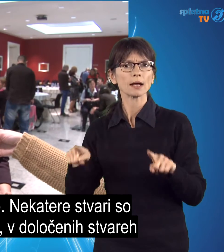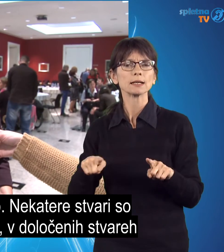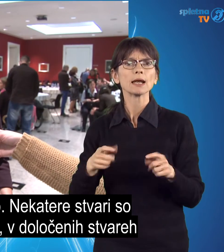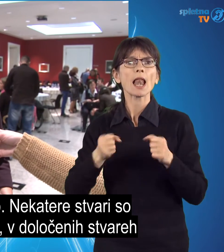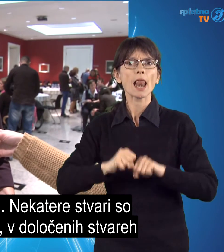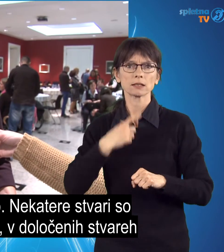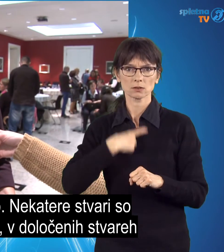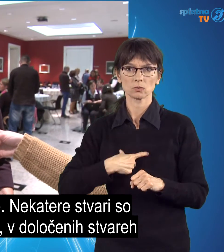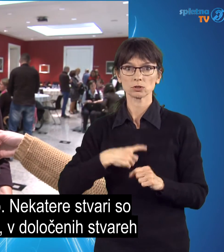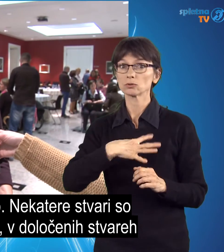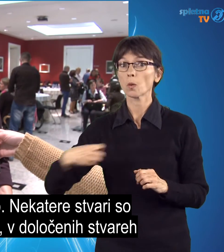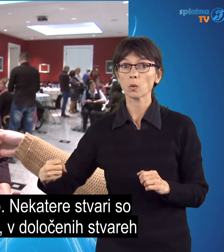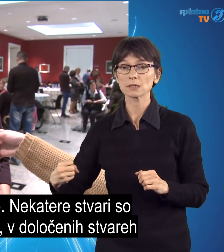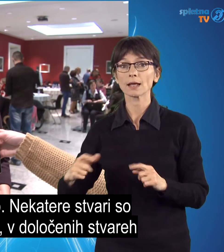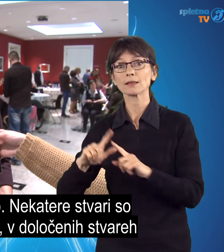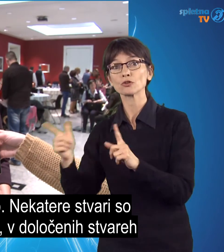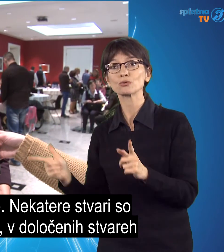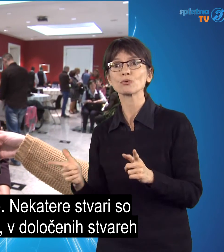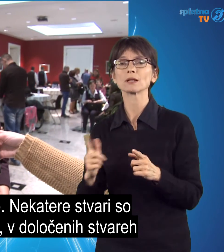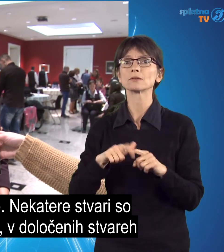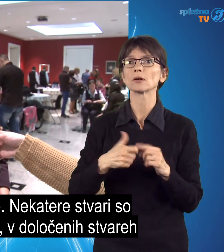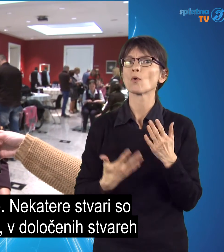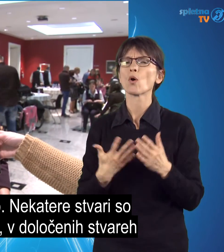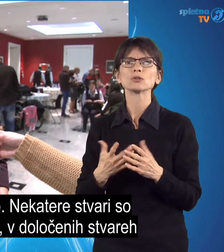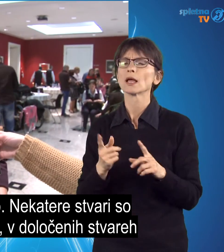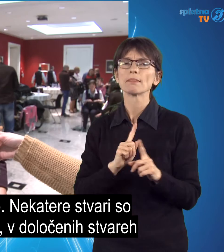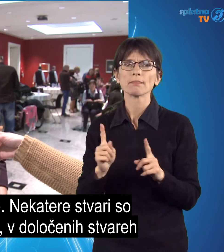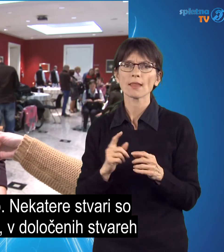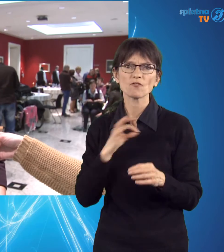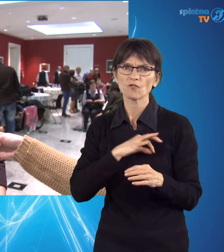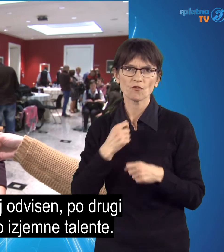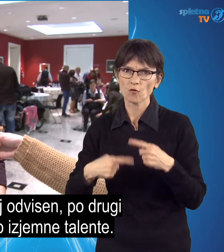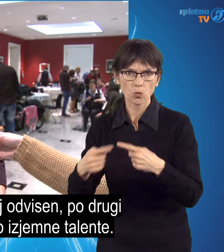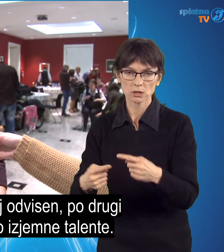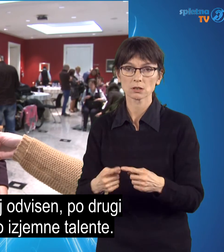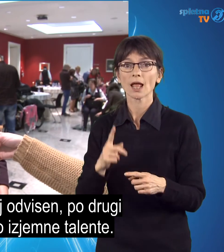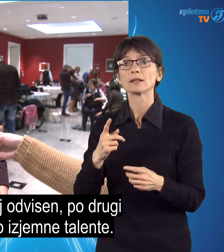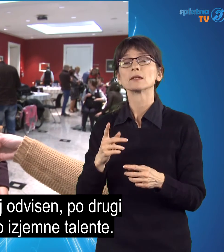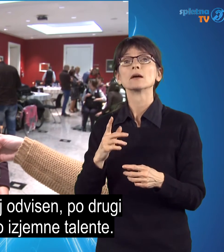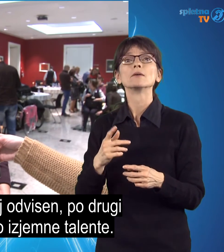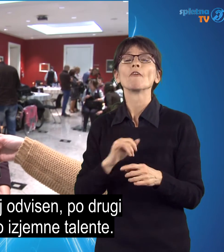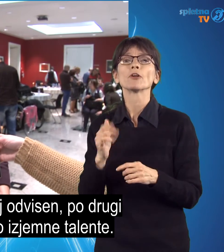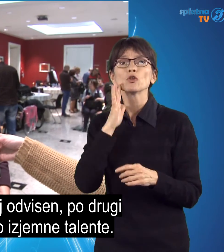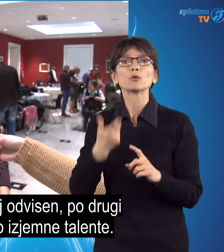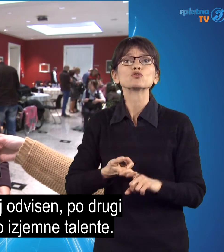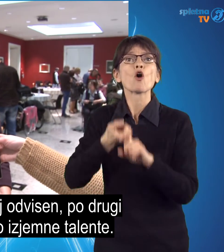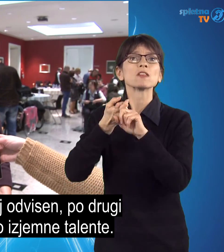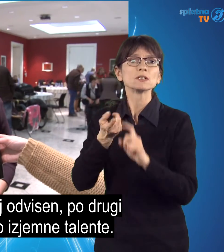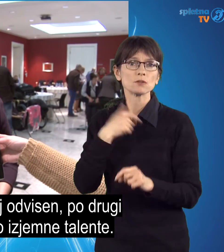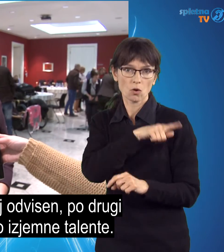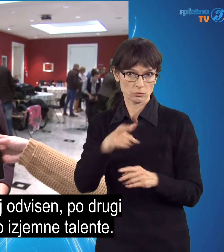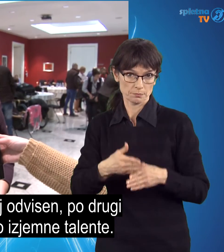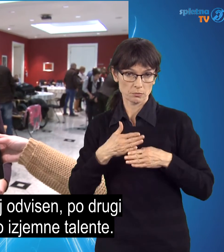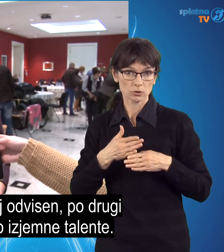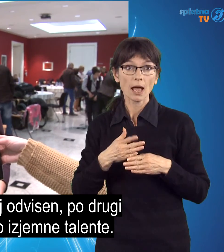nečesa na nek način nisi funkcionalen, določenih stvari si in boš zmeraj odvisen, po drugi strani pa izjemne talente.